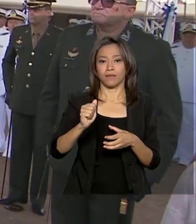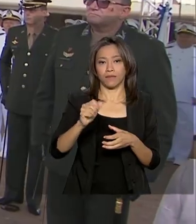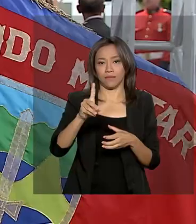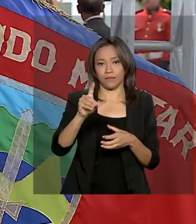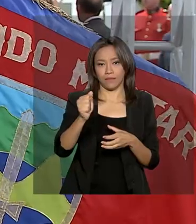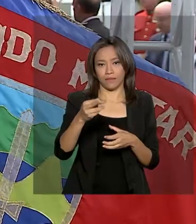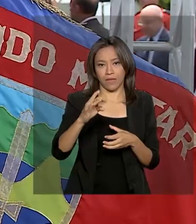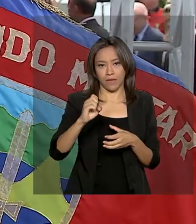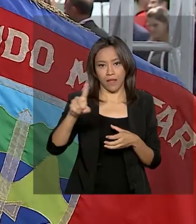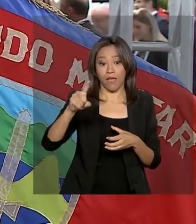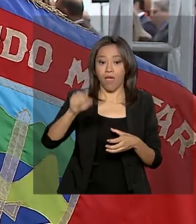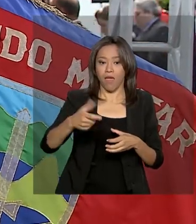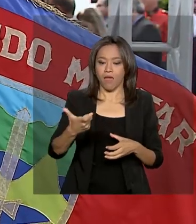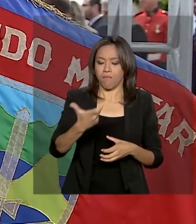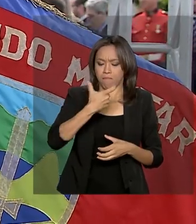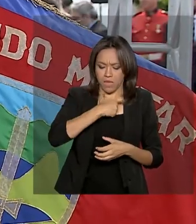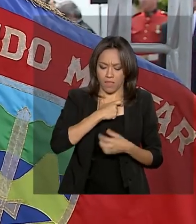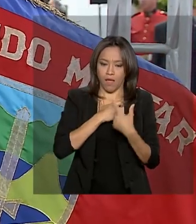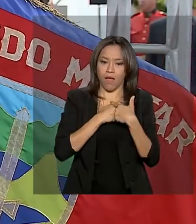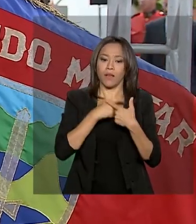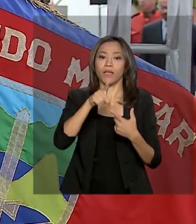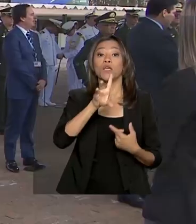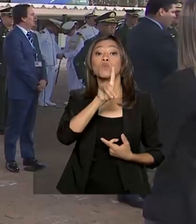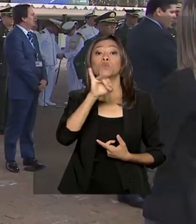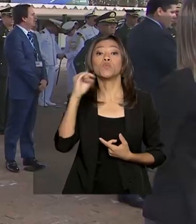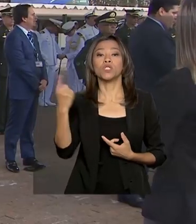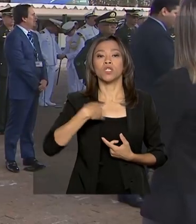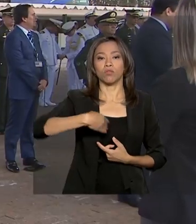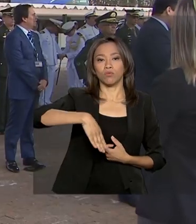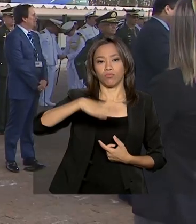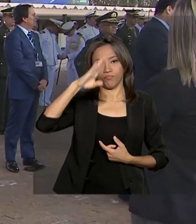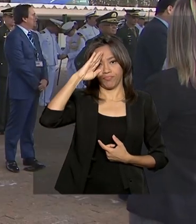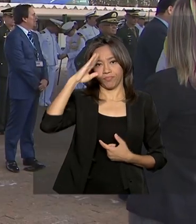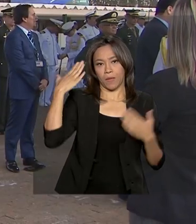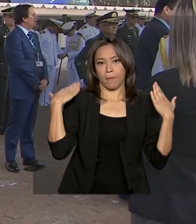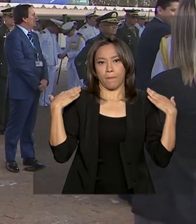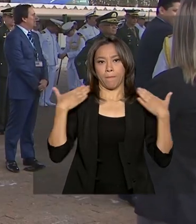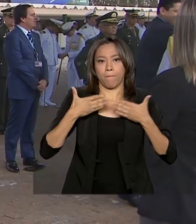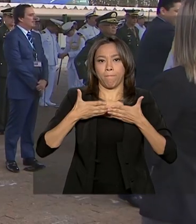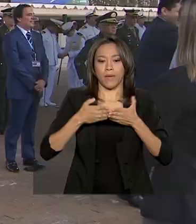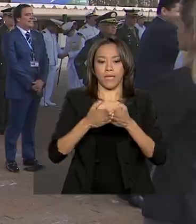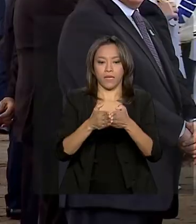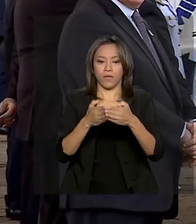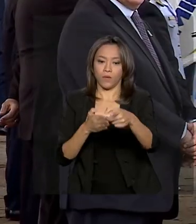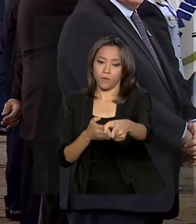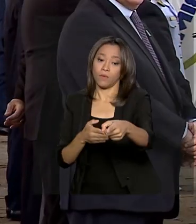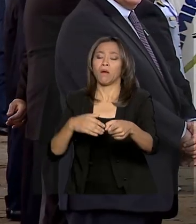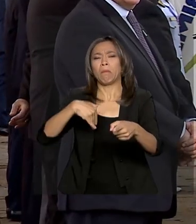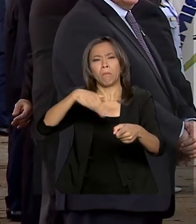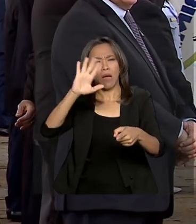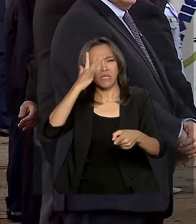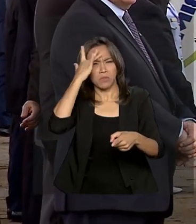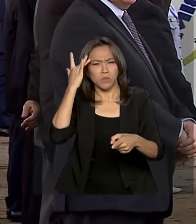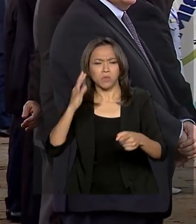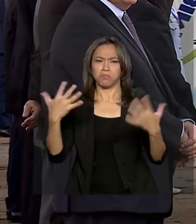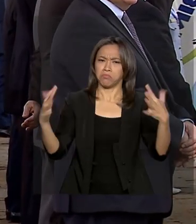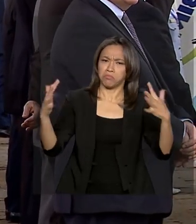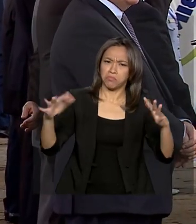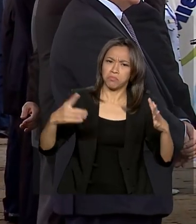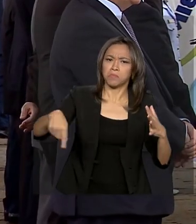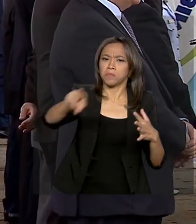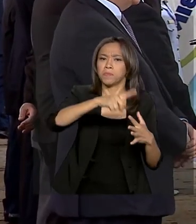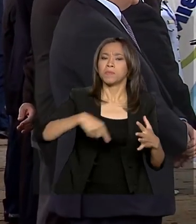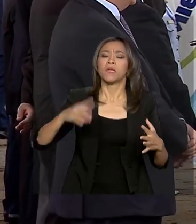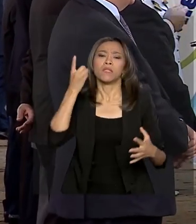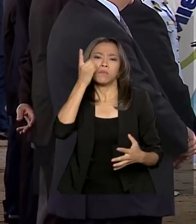concedida nesta sexta-feira no dia do marinheiro mais de 200 pessoas foram homenageadas entre militares parlamentares